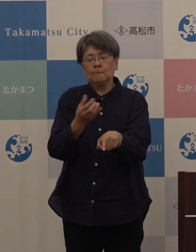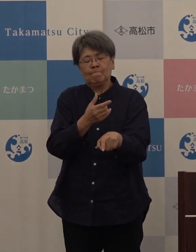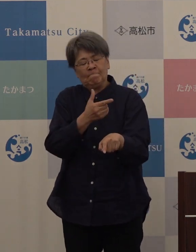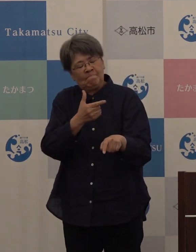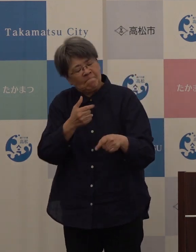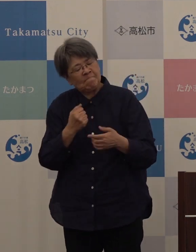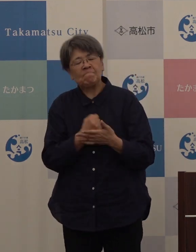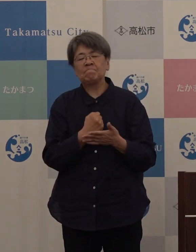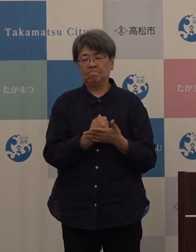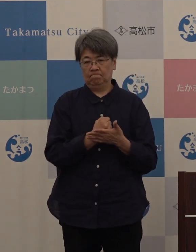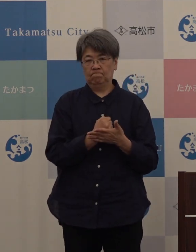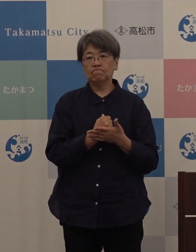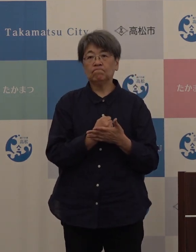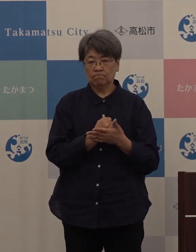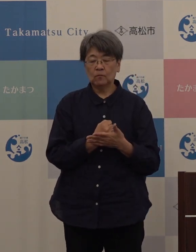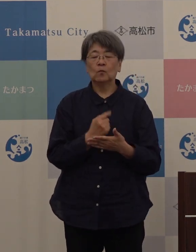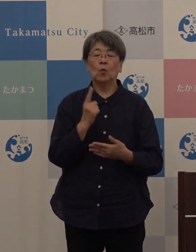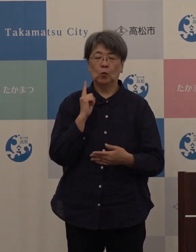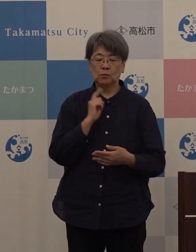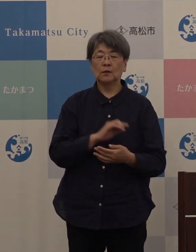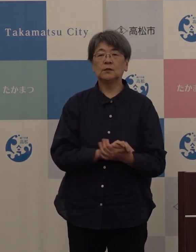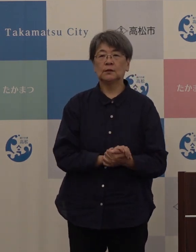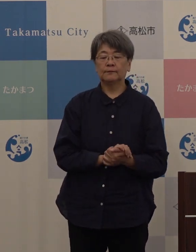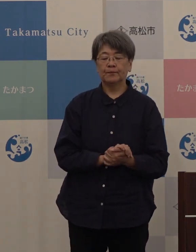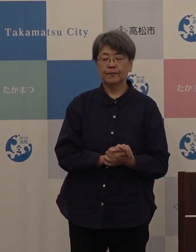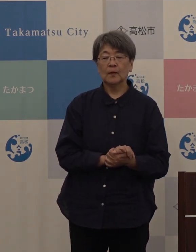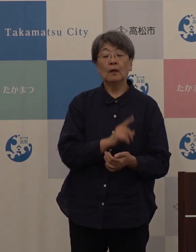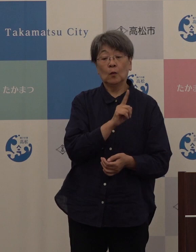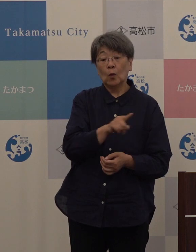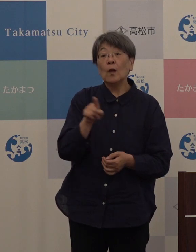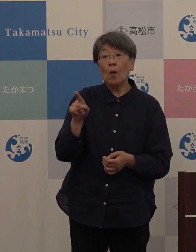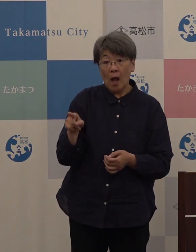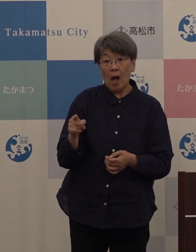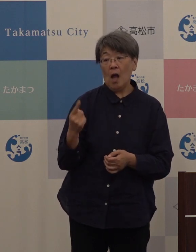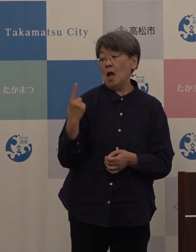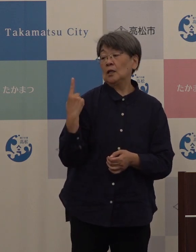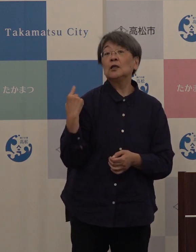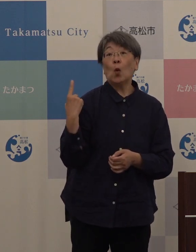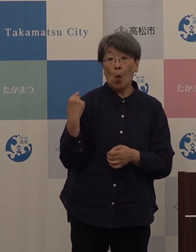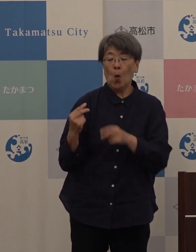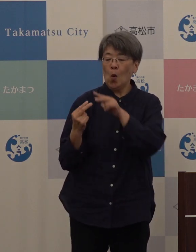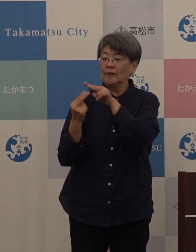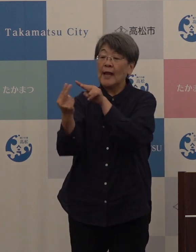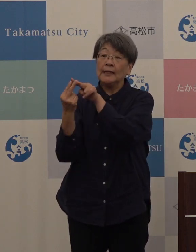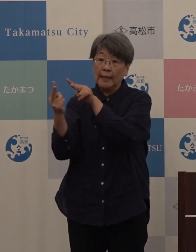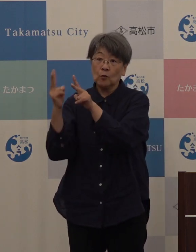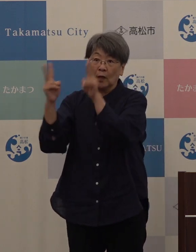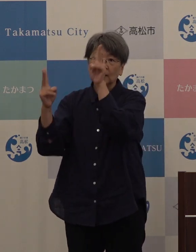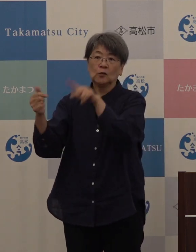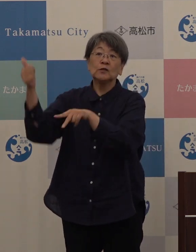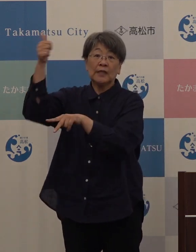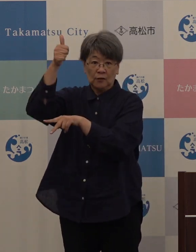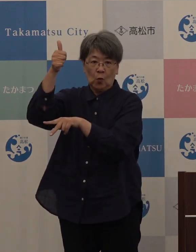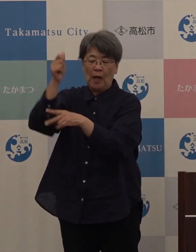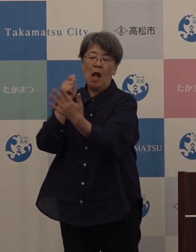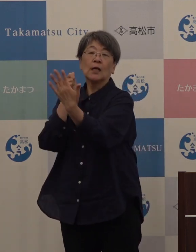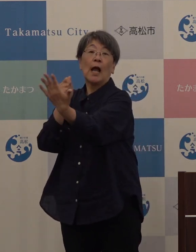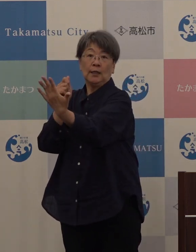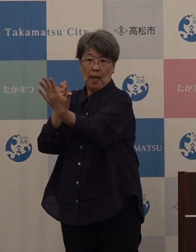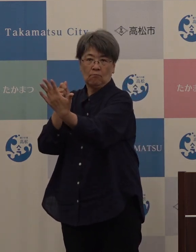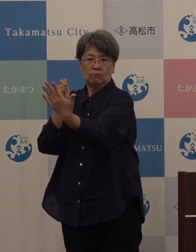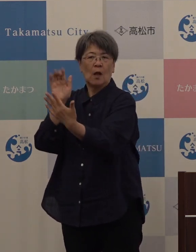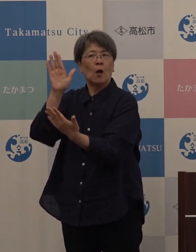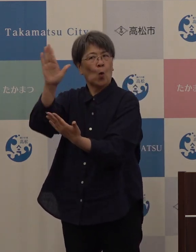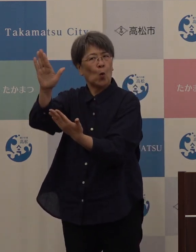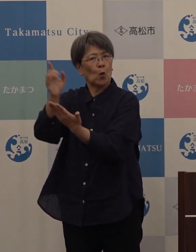得ない状況かというふうに思っております。まあ、これにつきましては昨日琴電の方が真鍋社長が会見をして、まあ、今後の方向